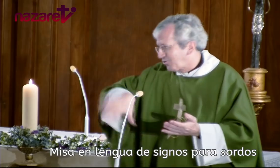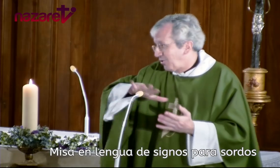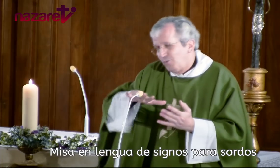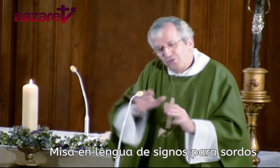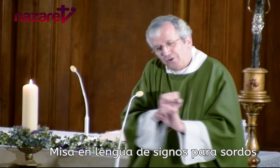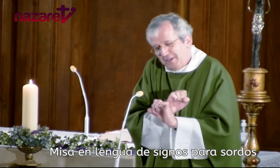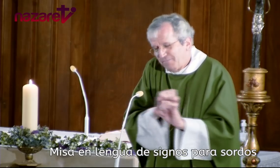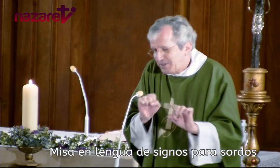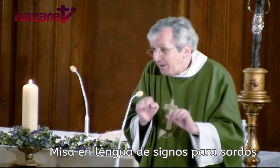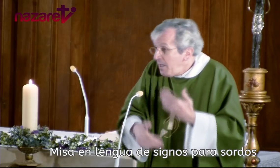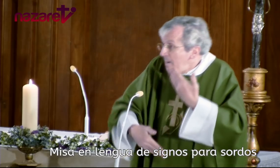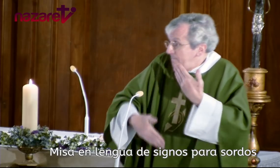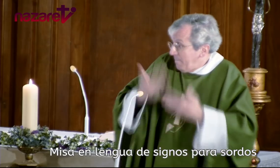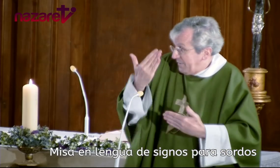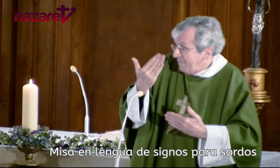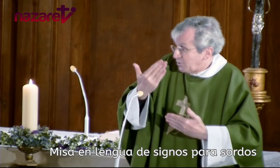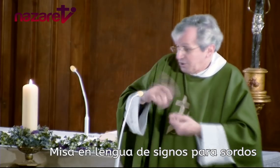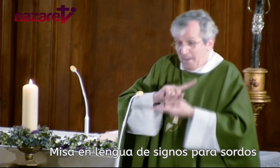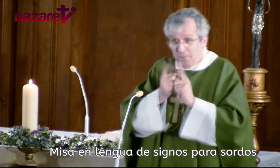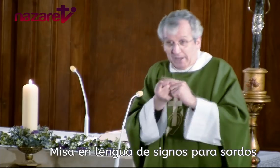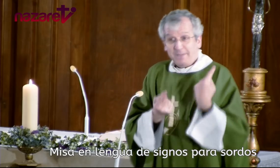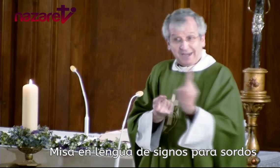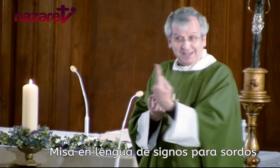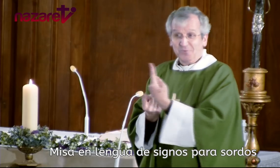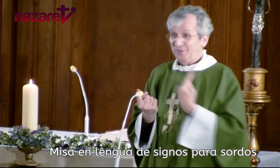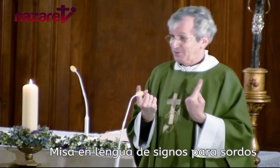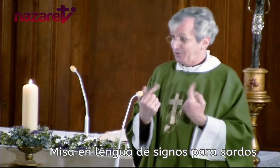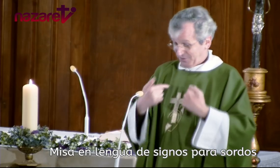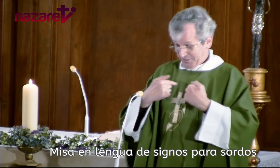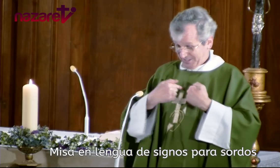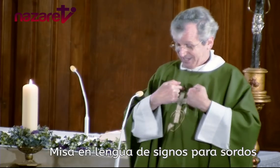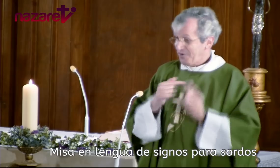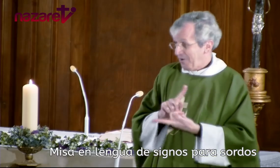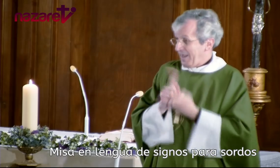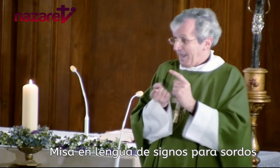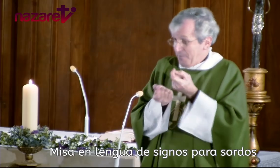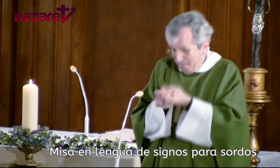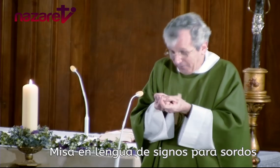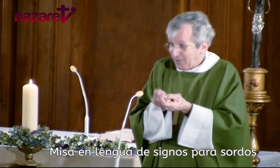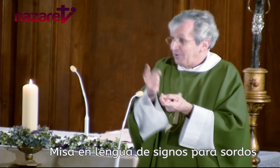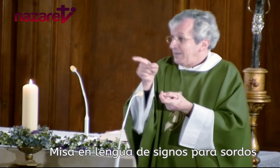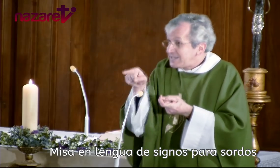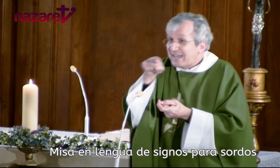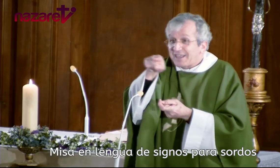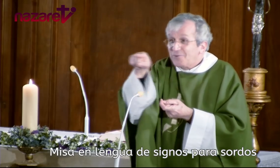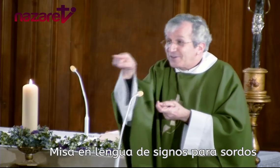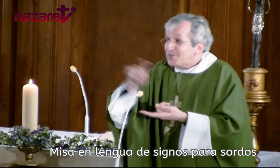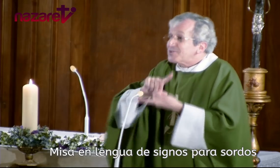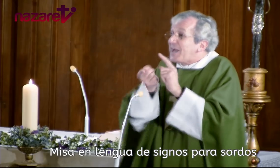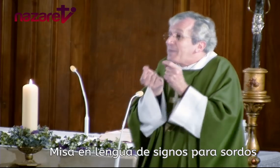el mundo, imposible, pero empecemos por cambiar cada uno de nosotros. Si yo cambio un poquito, si cada uno de nosotros cambiamos